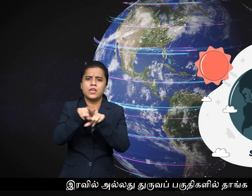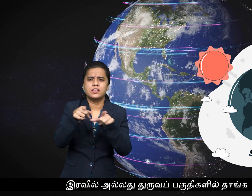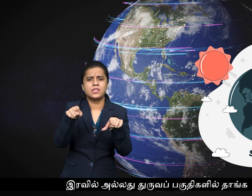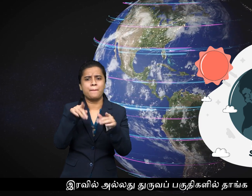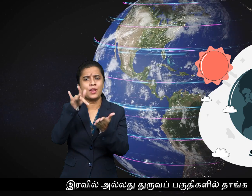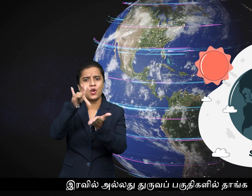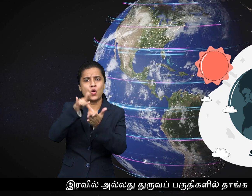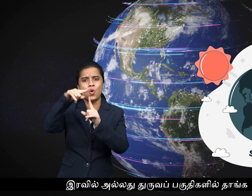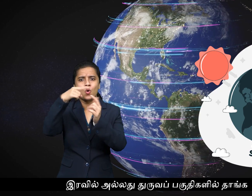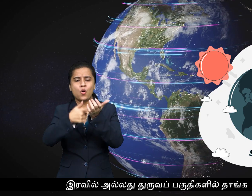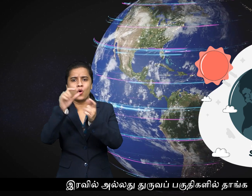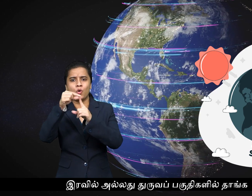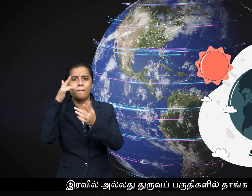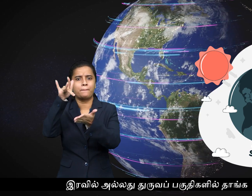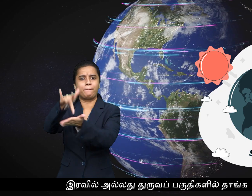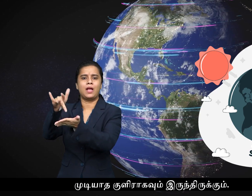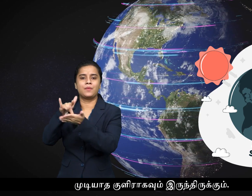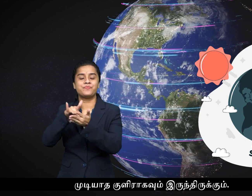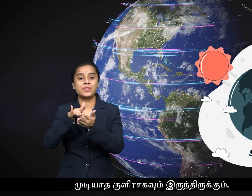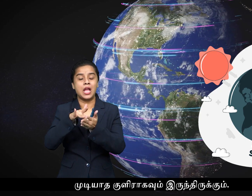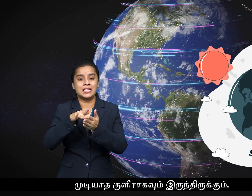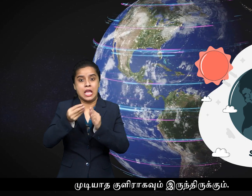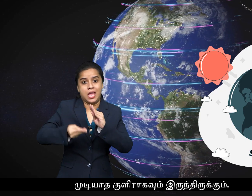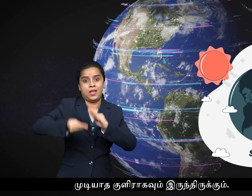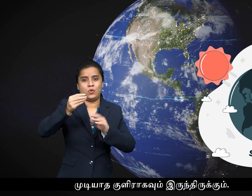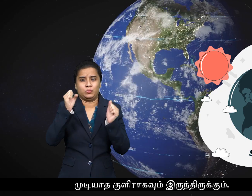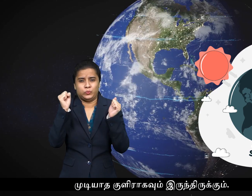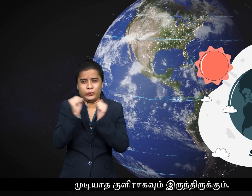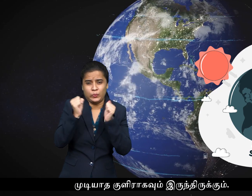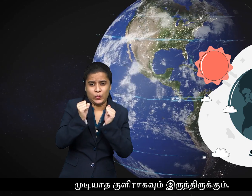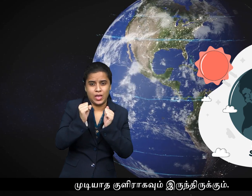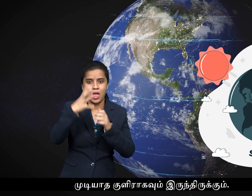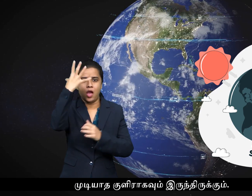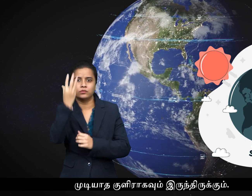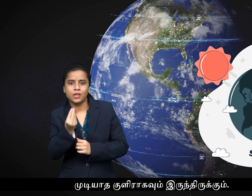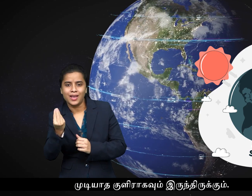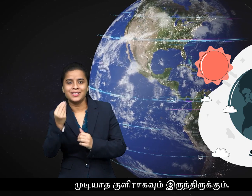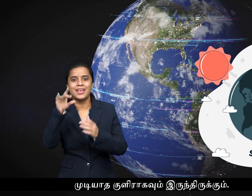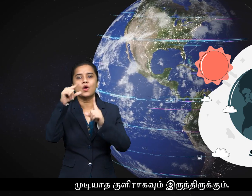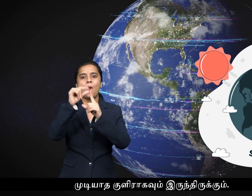இரவில் அல்லது துருவ பகுதிகளில் தாங்க முடியாத குளிராகவும் இருந்திருக்கும்.